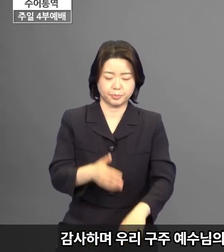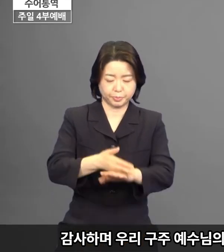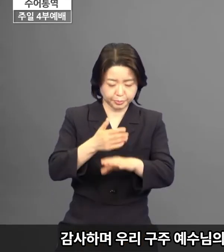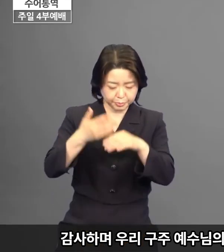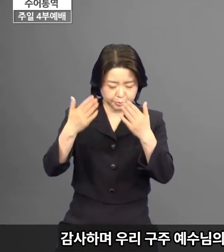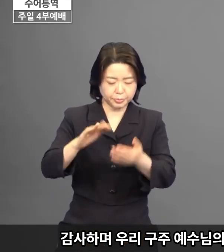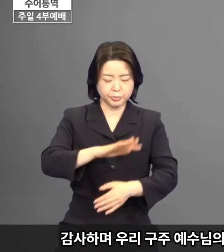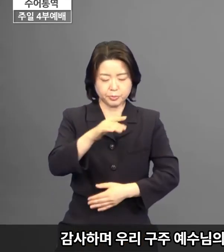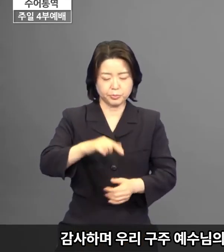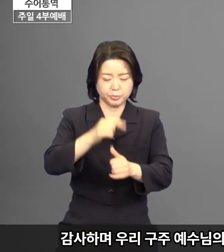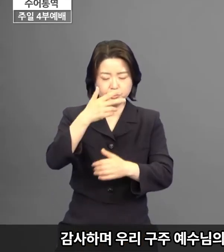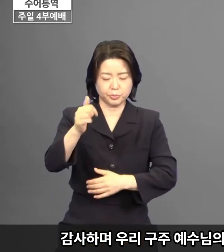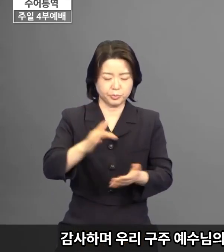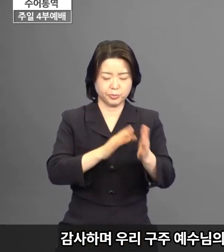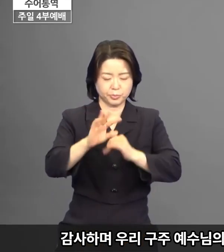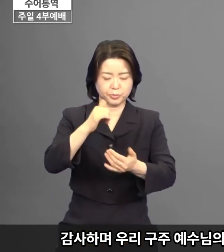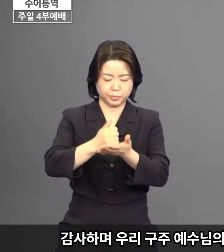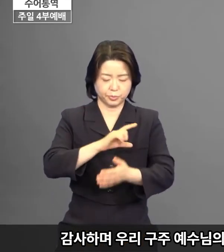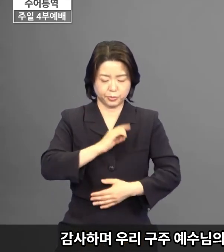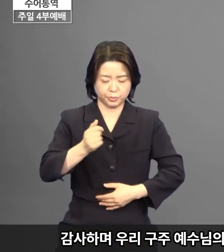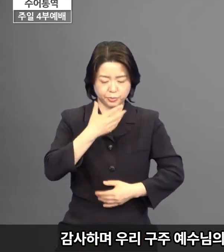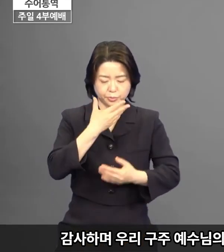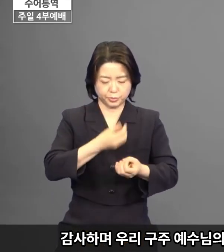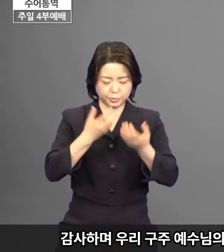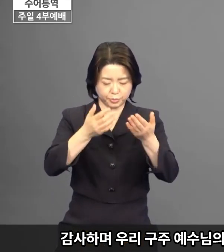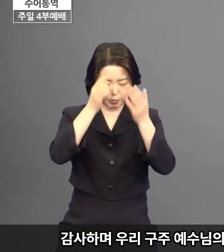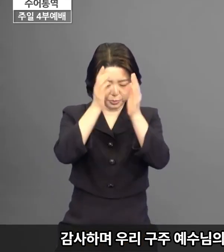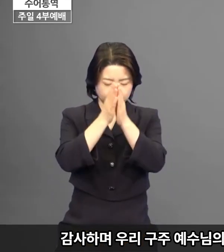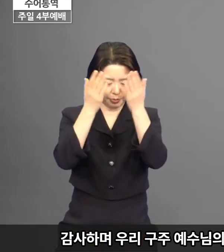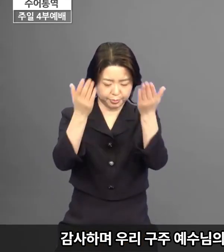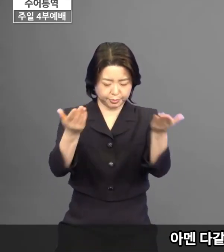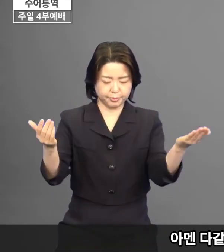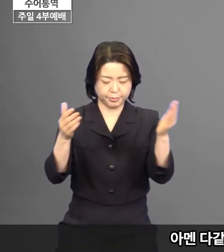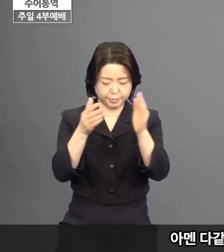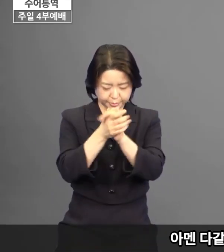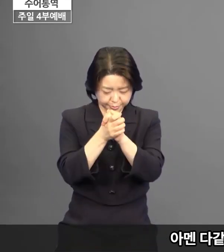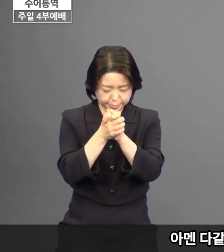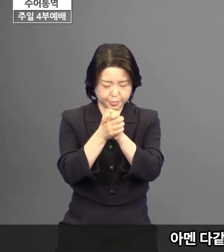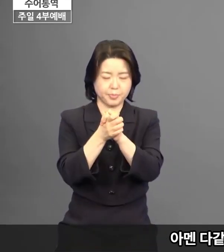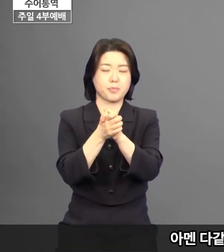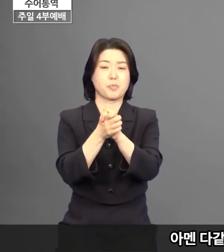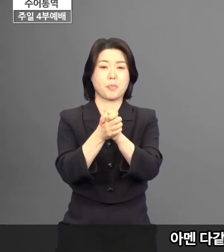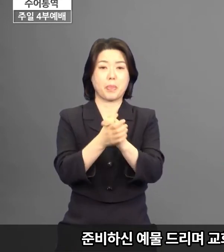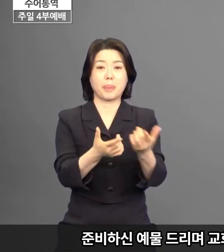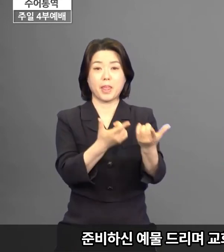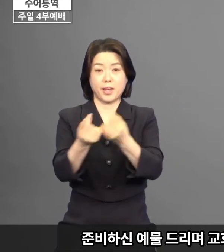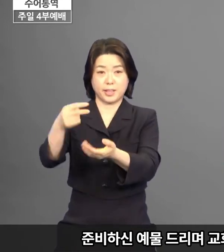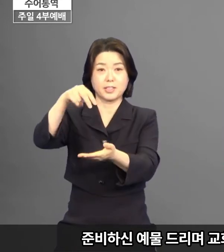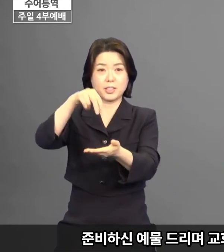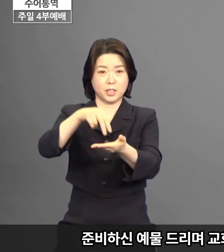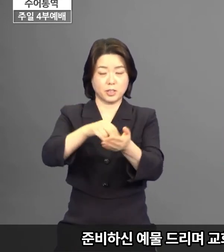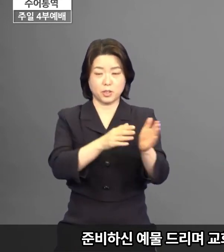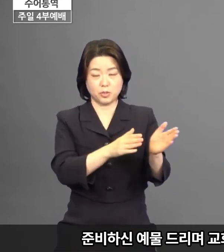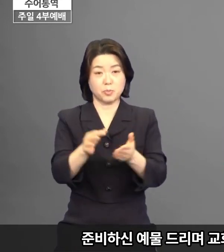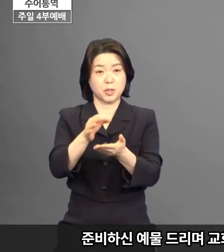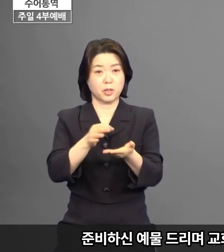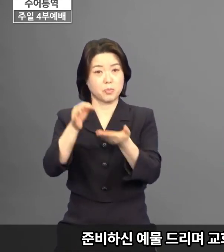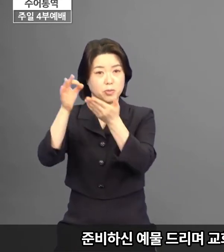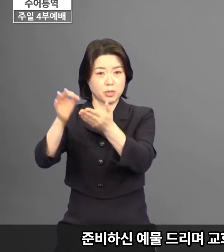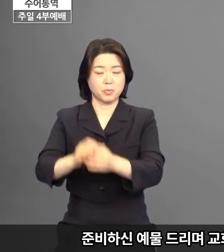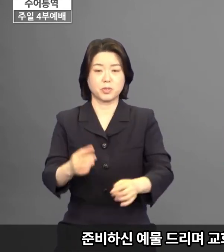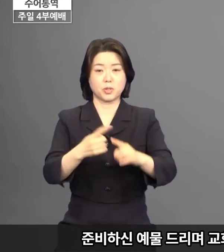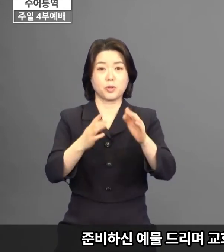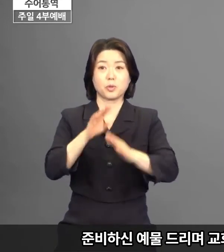감사하며 우리 구주 예수님의 이름으로 축복하며 기도드립니다. 아멘. 다 같이 일어나셔서 준비하신 힘을 드리며 교회여